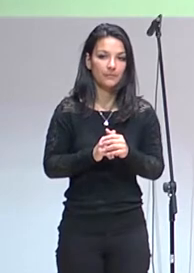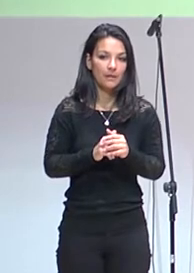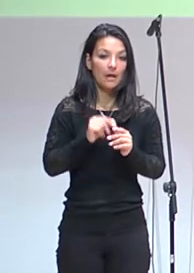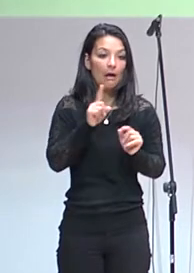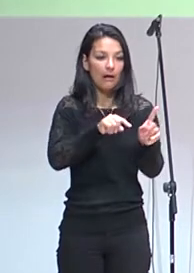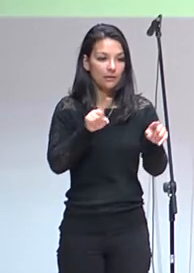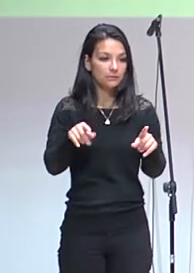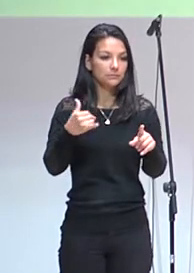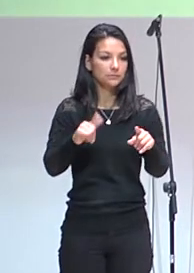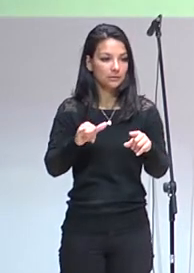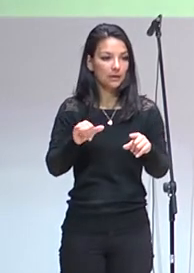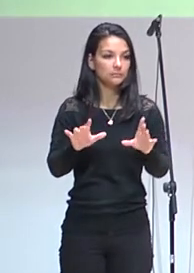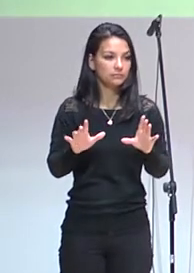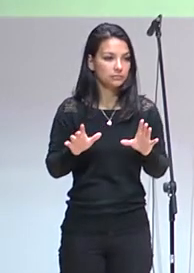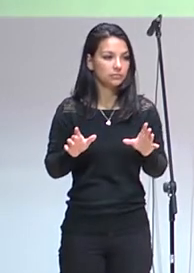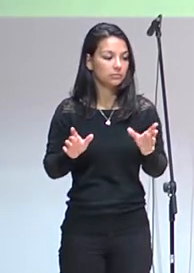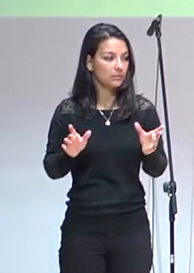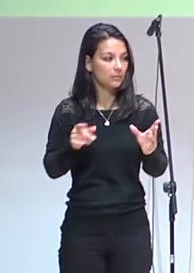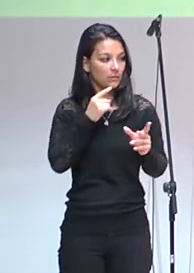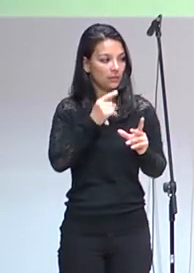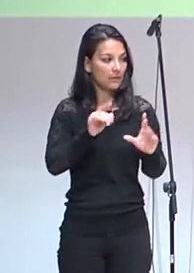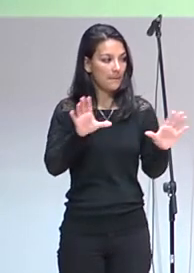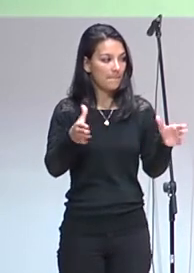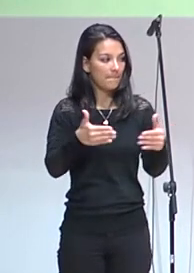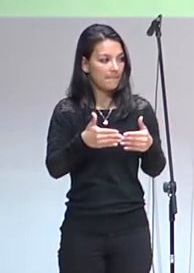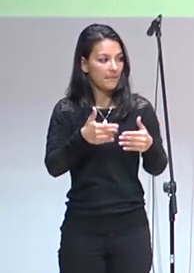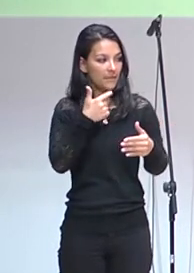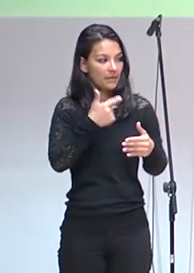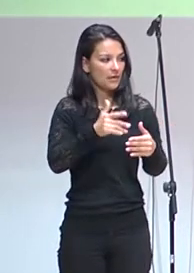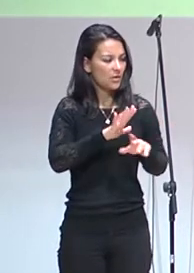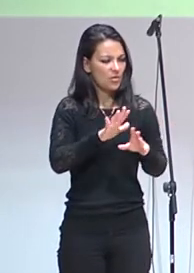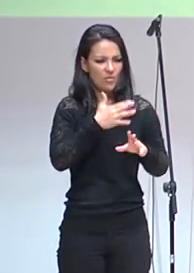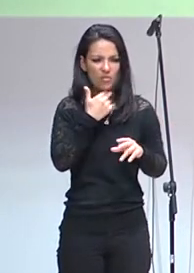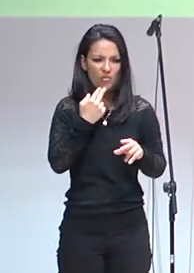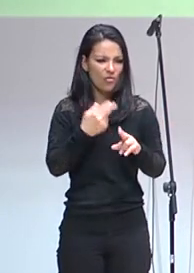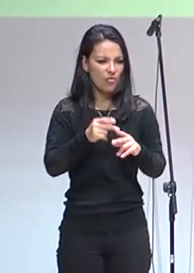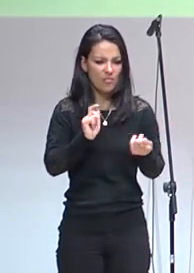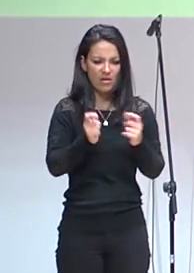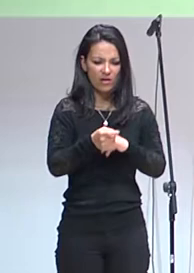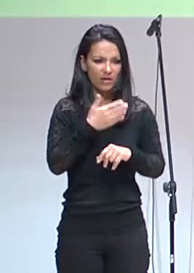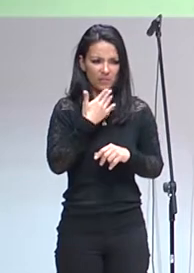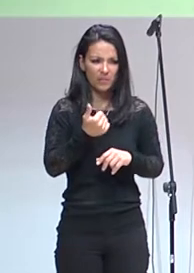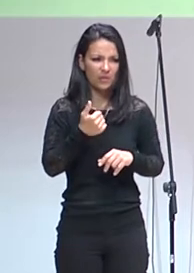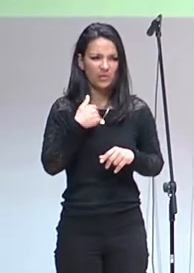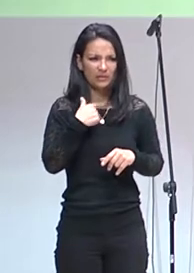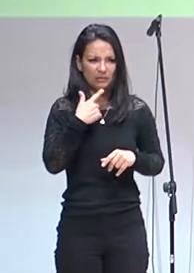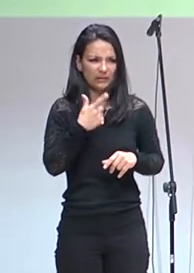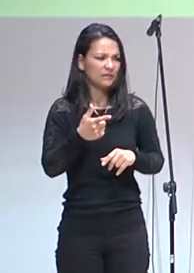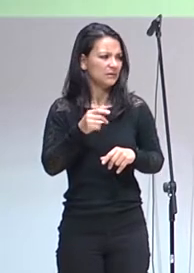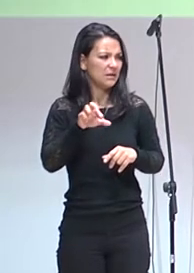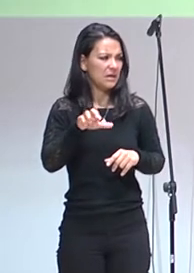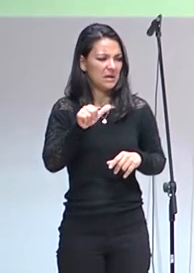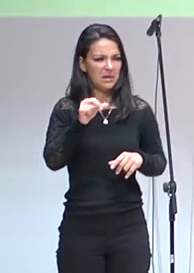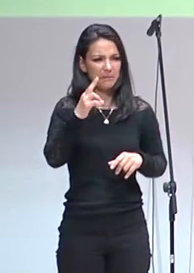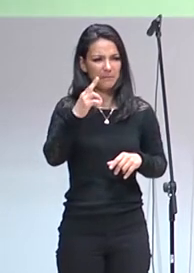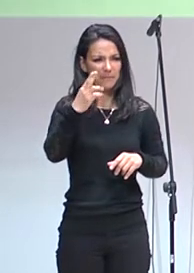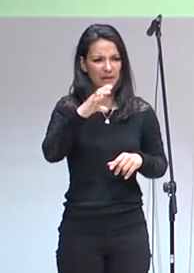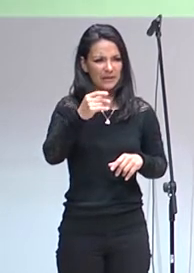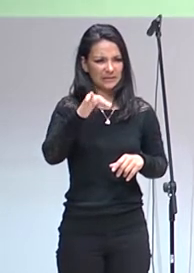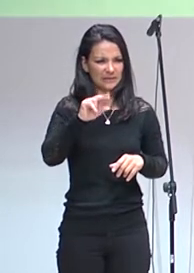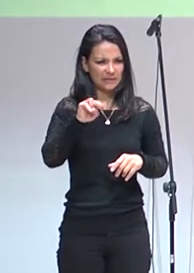reunió allá, ¿no?, y se fue al consejo, al alcalde, cambie ese nombre tan feo que nos dicen los panchindos, los panchindeis,